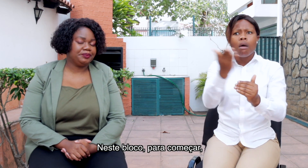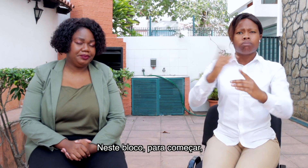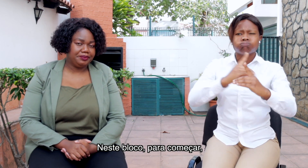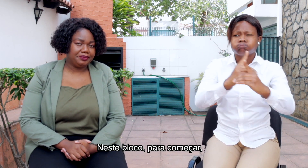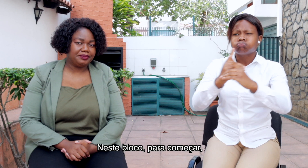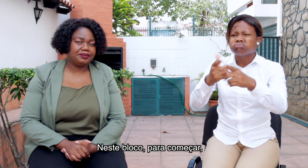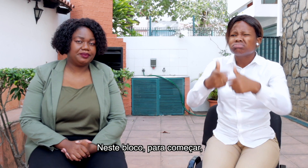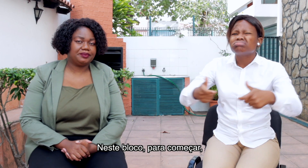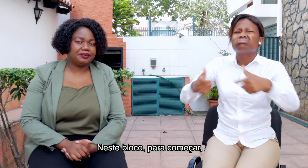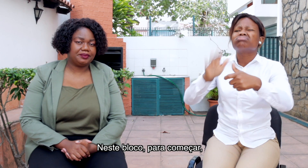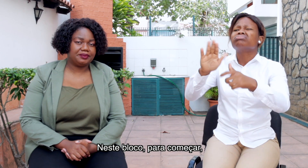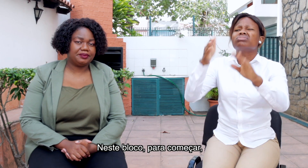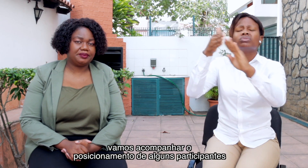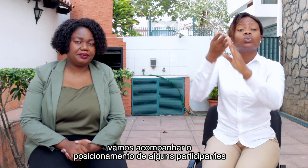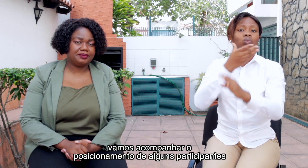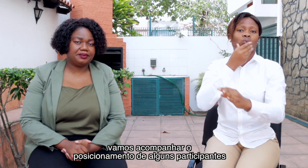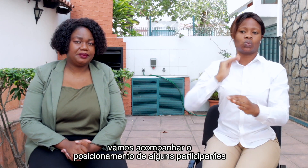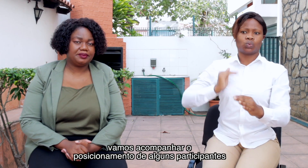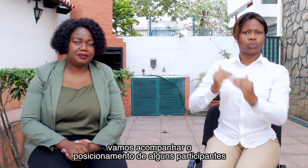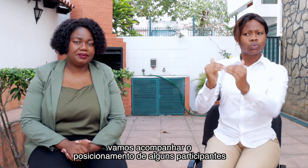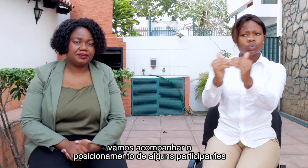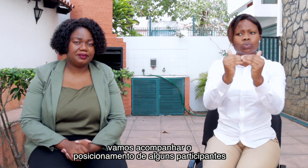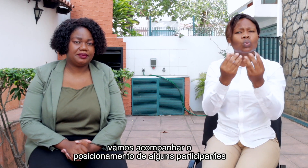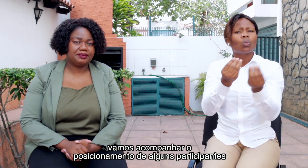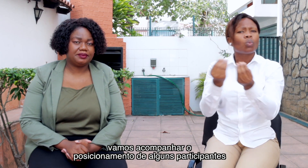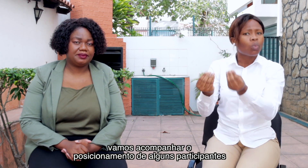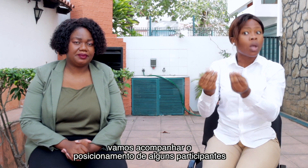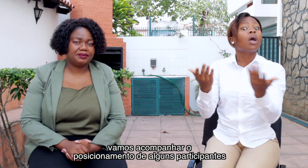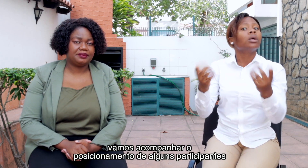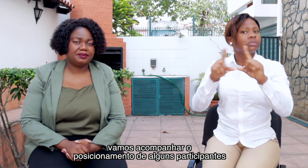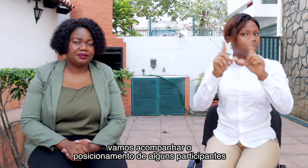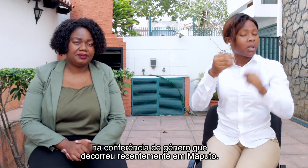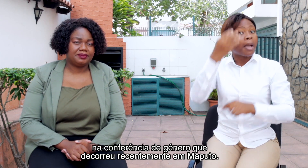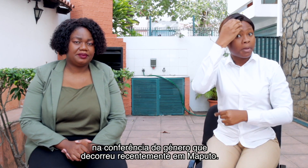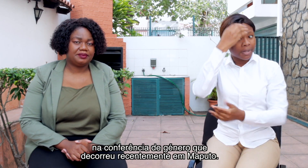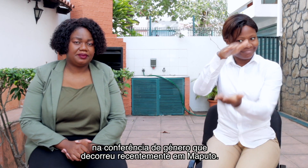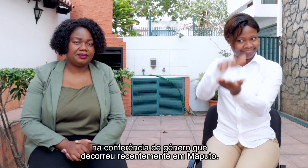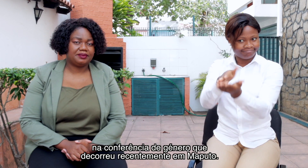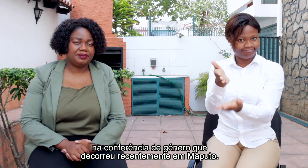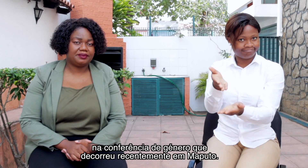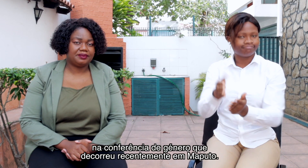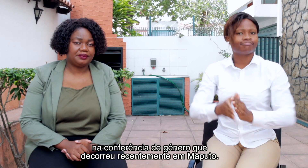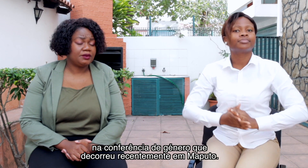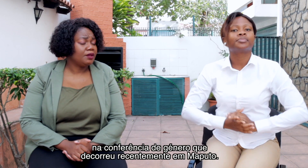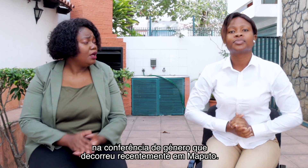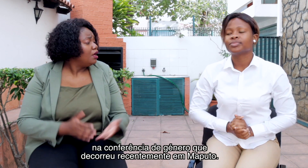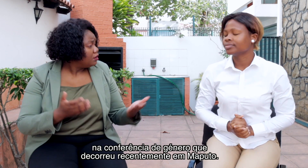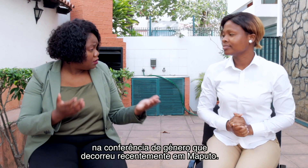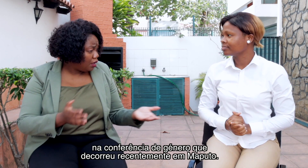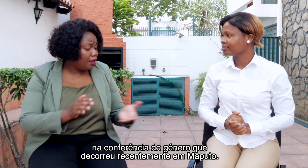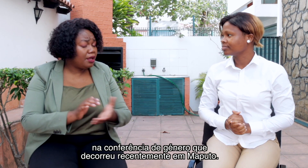Neste bloco, para começar, vamos acompanhar o posicionamento de alguns participantes na Conferência de Gênero que